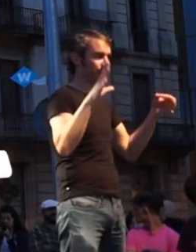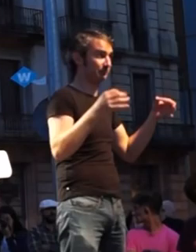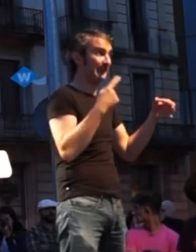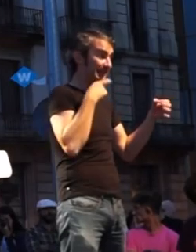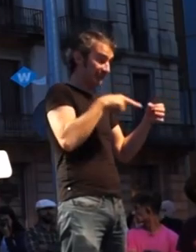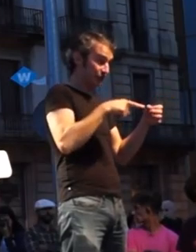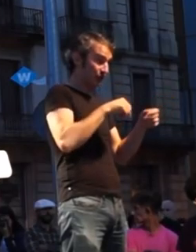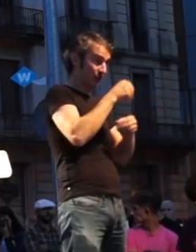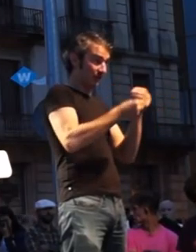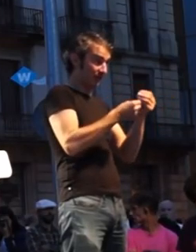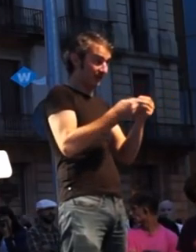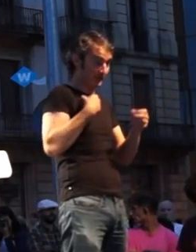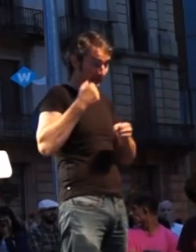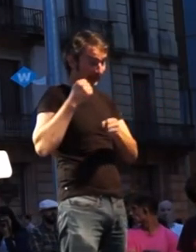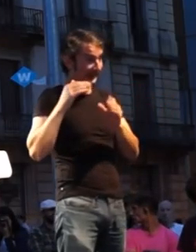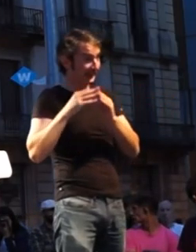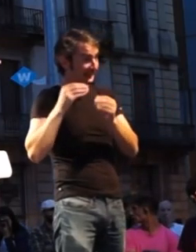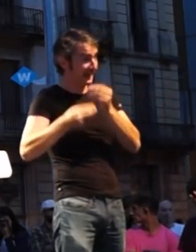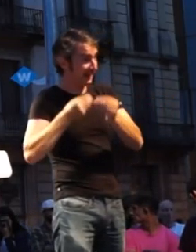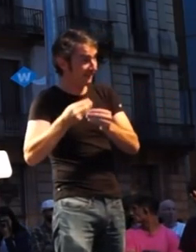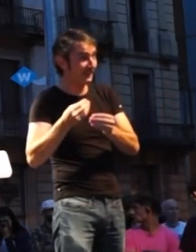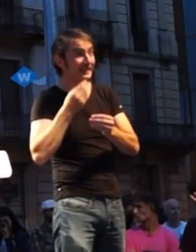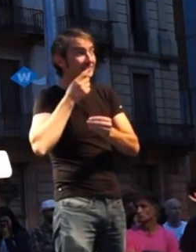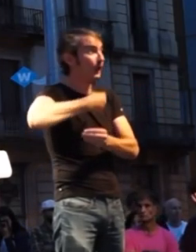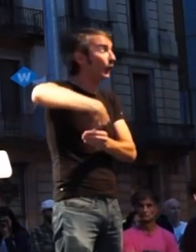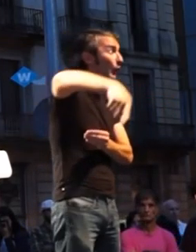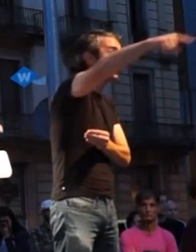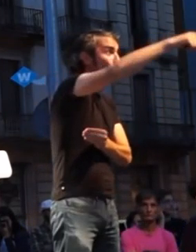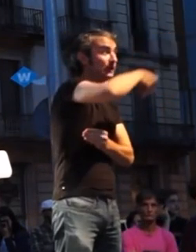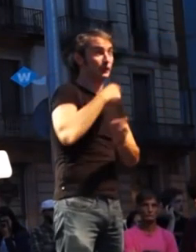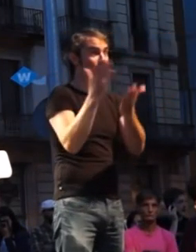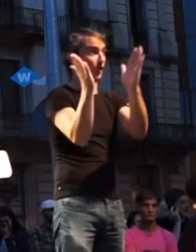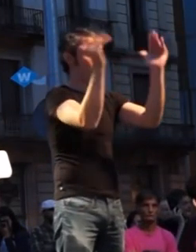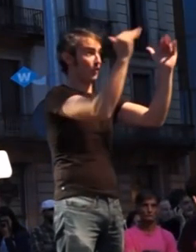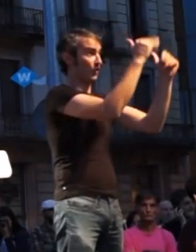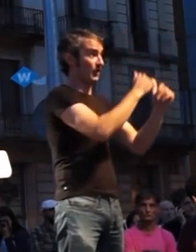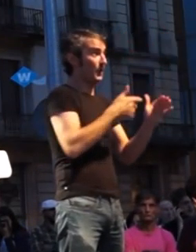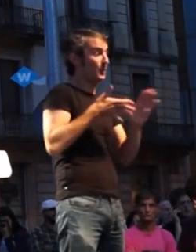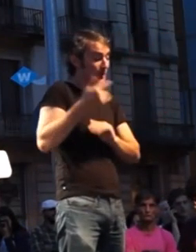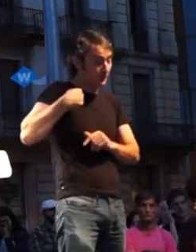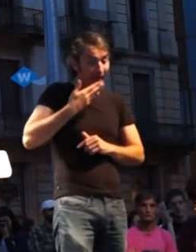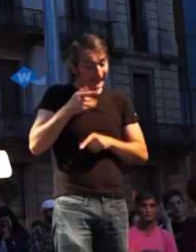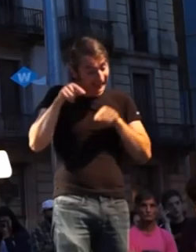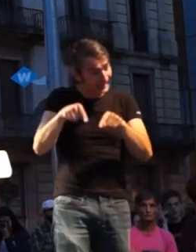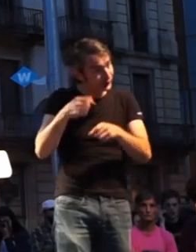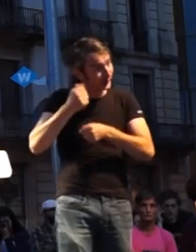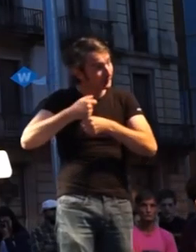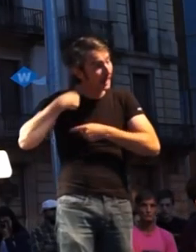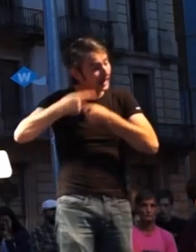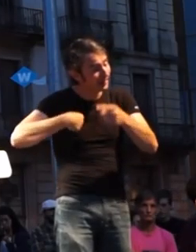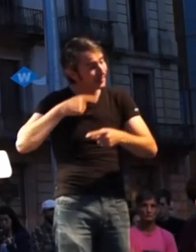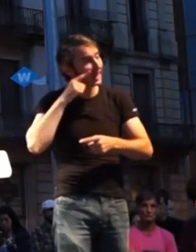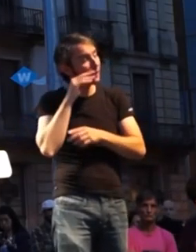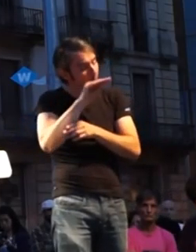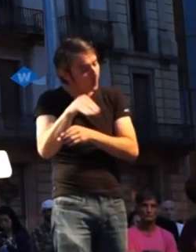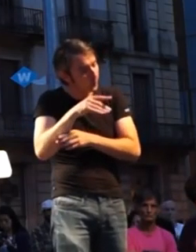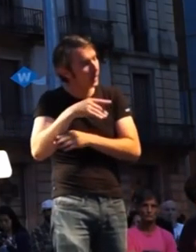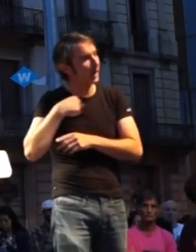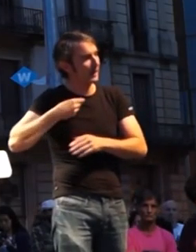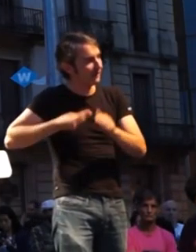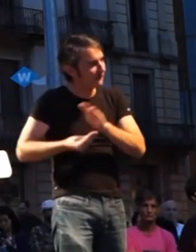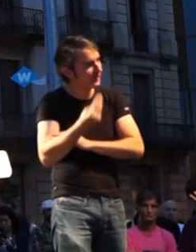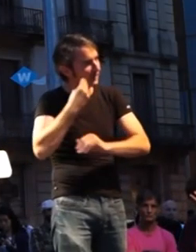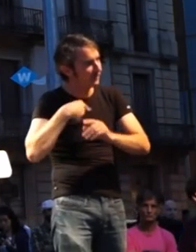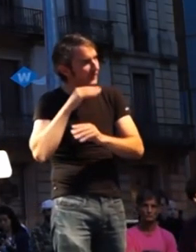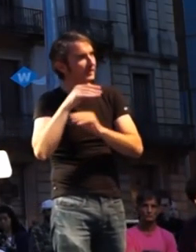de fer aquestes tasques, cap de les persones que estem aquí hi serien presents, perquè són precisament aquests treballs de cura i reproducció els que garanteixen